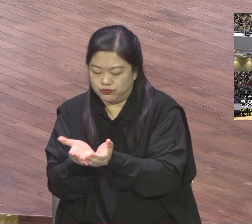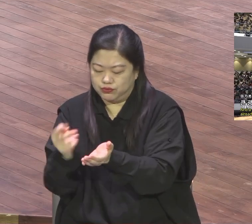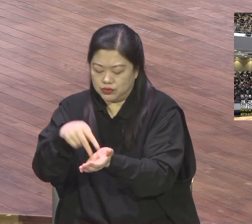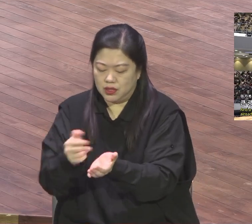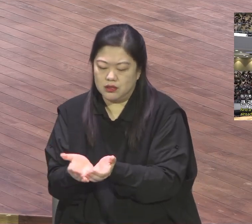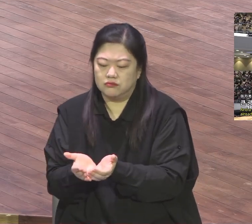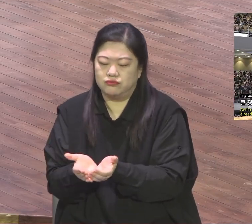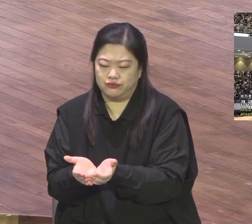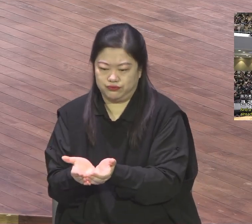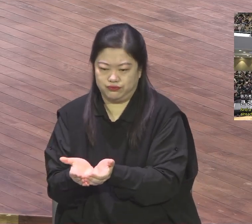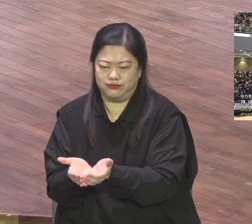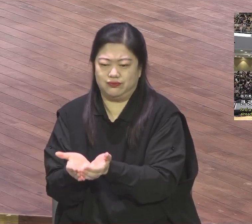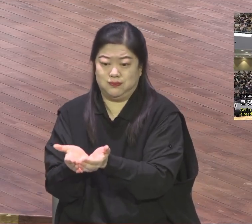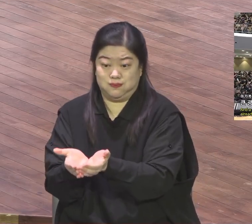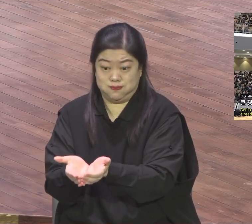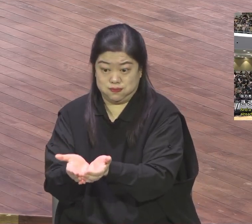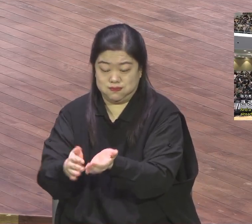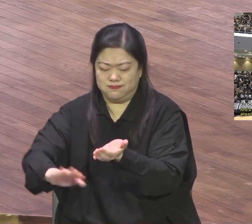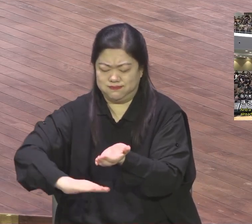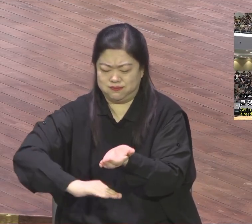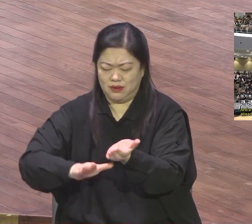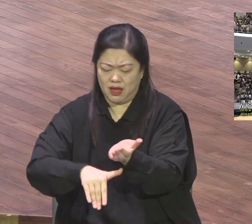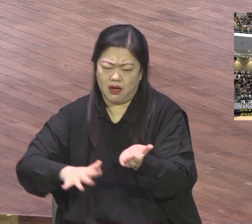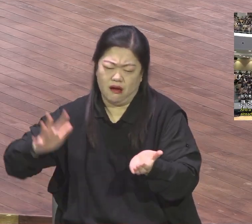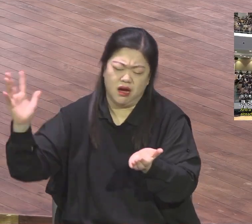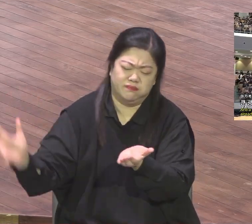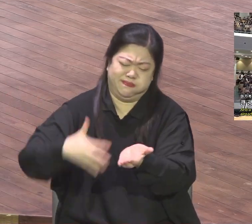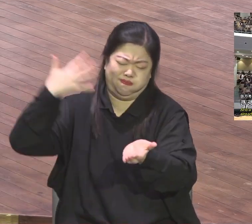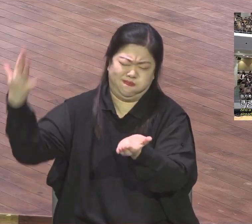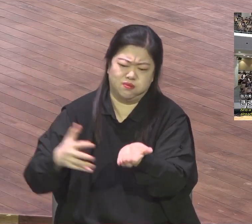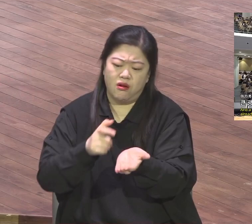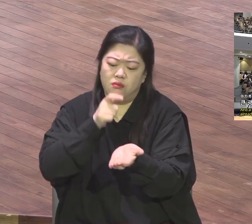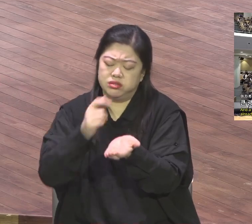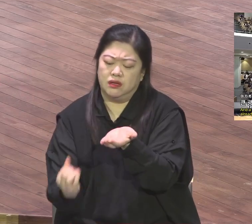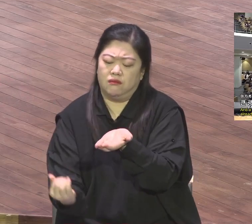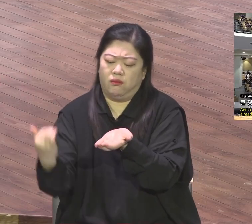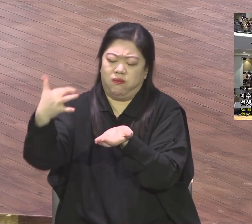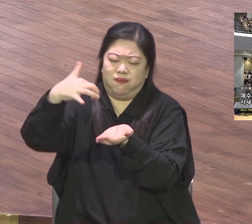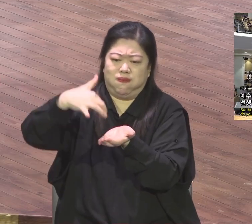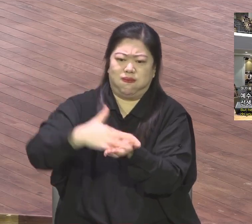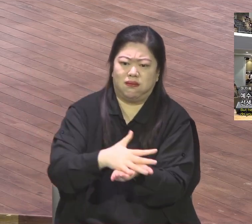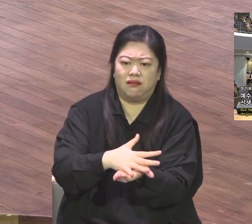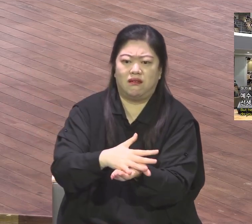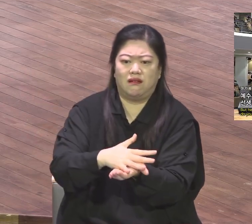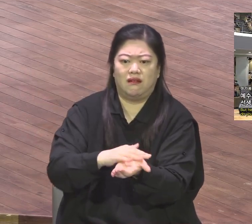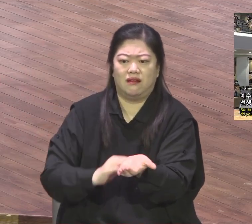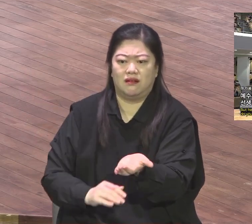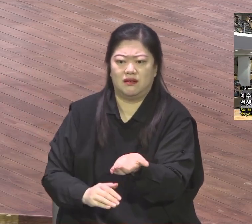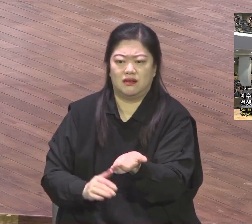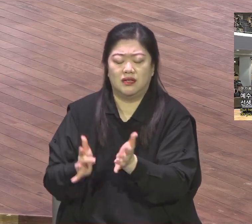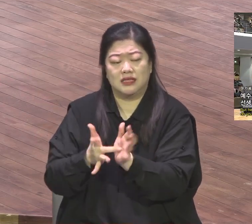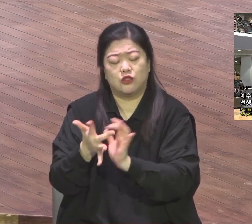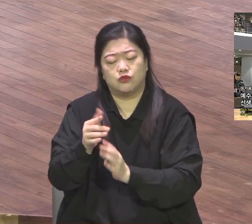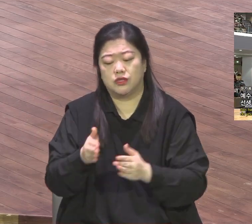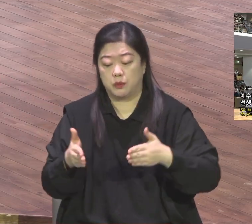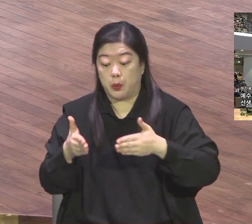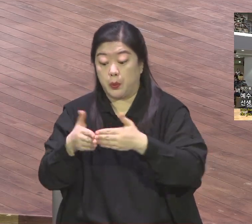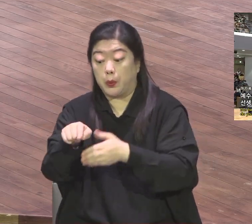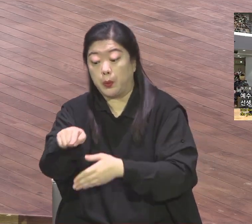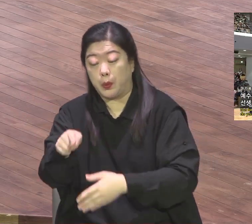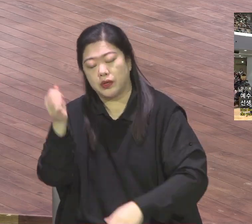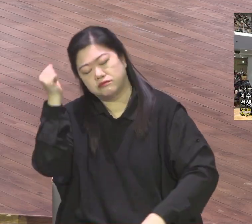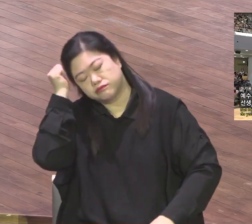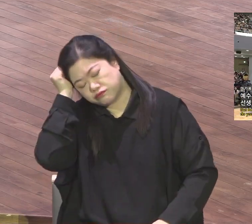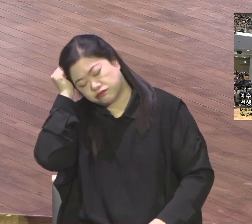하더니 큰 광풍이 일어나며 물결이 배에 부딪혀 들어와 배에 가득하게 되었더라. 예수께서는 고물에서 베개를